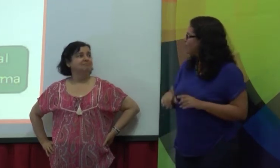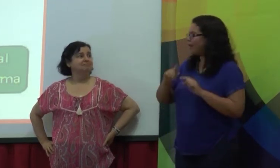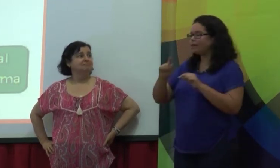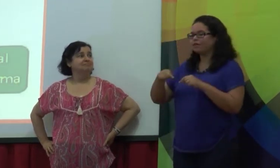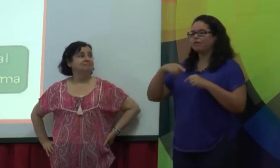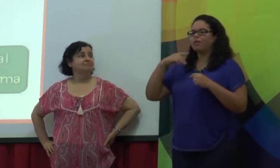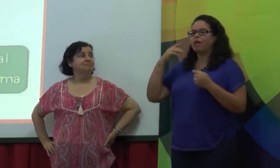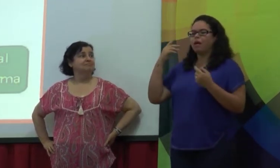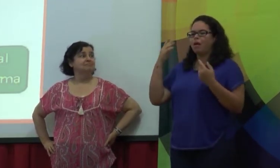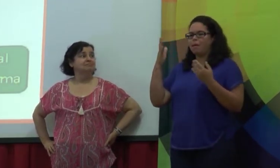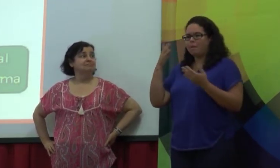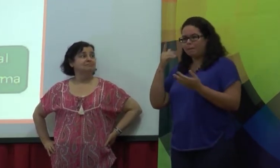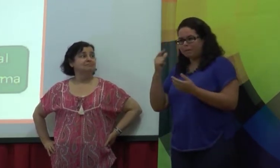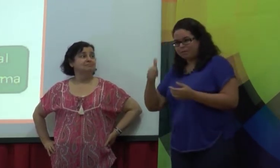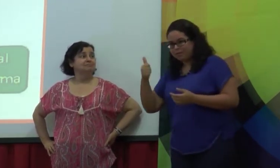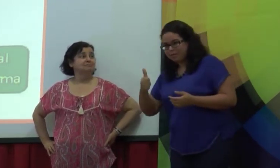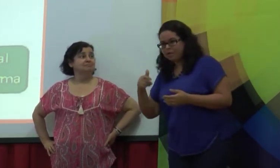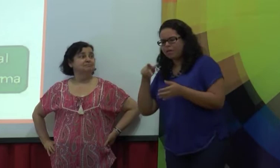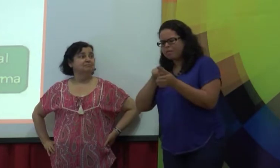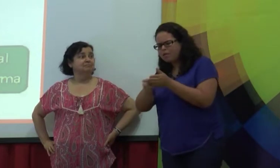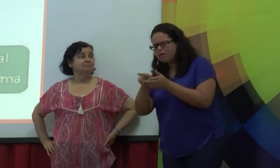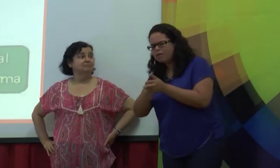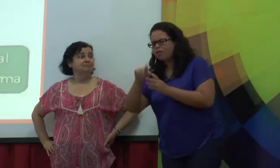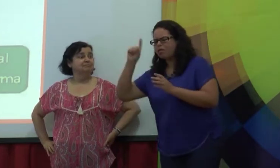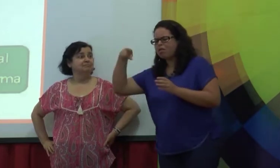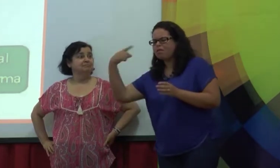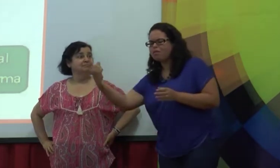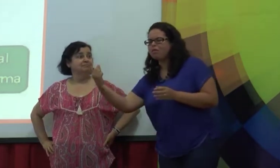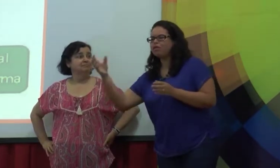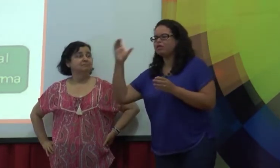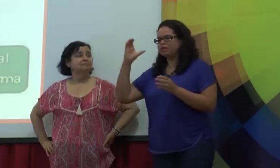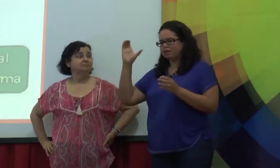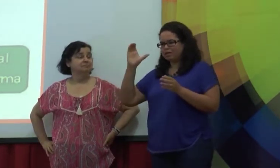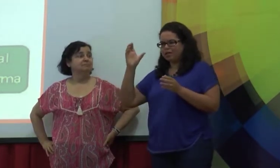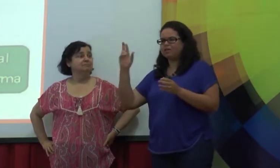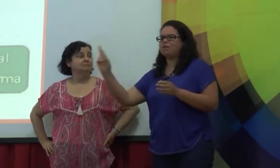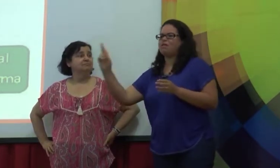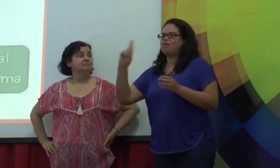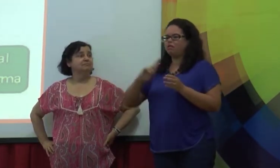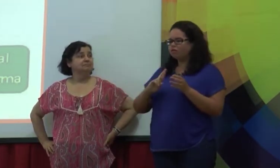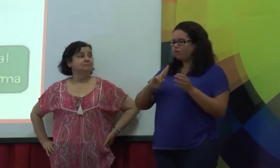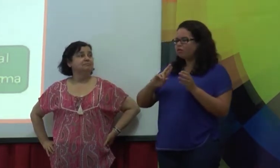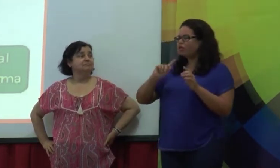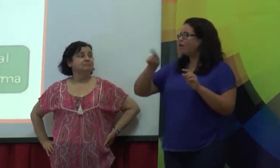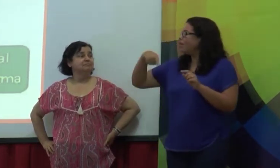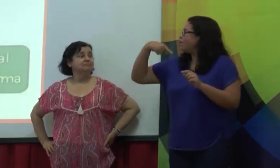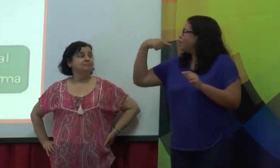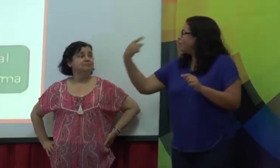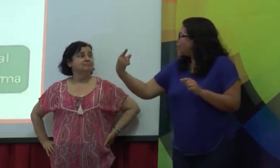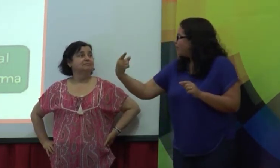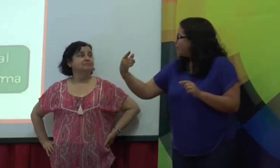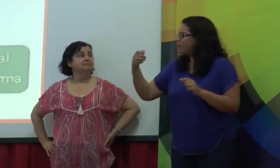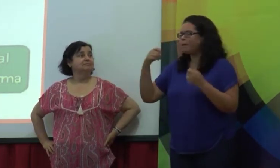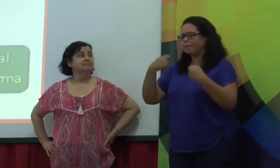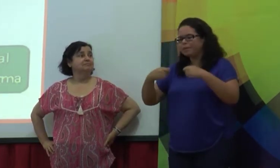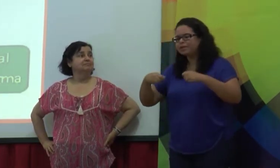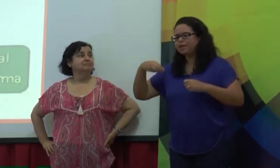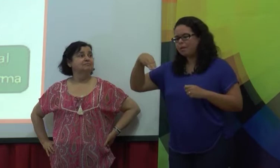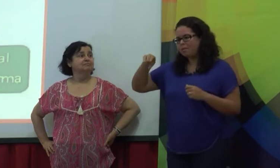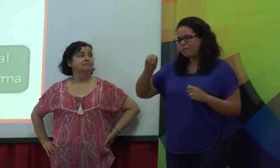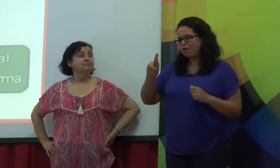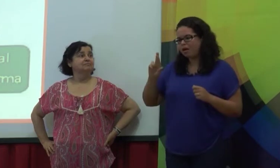através da ciência. Então, primeiro se pergunta, e depois, então, com